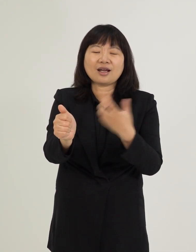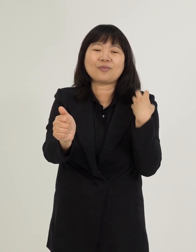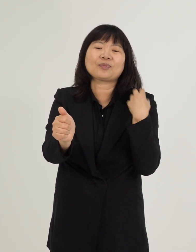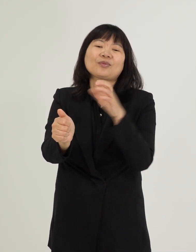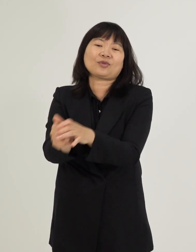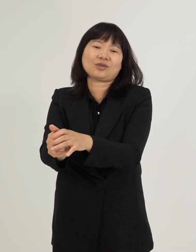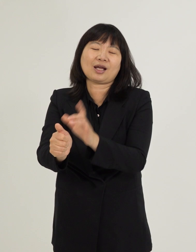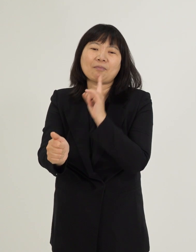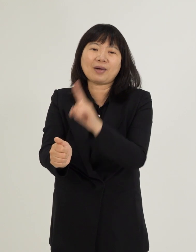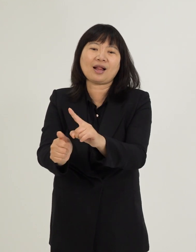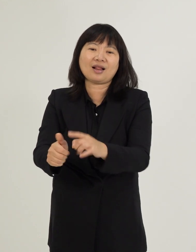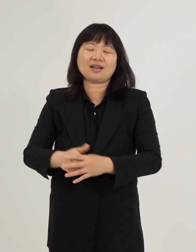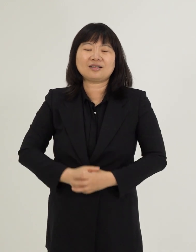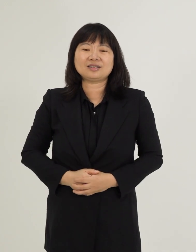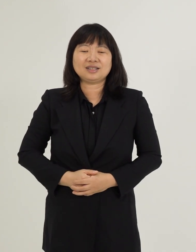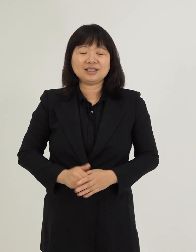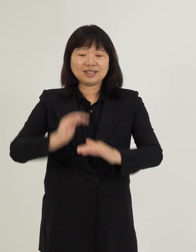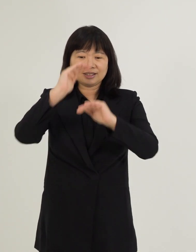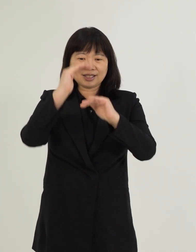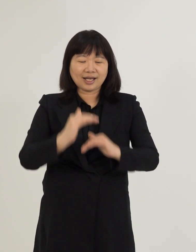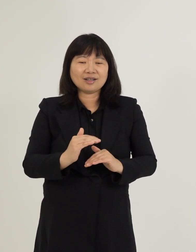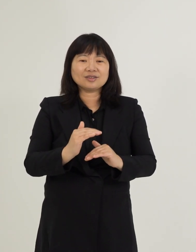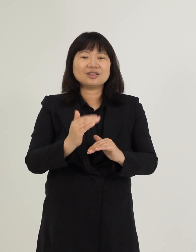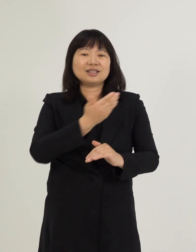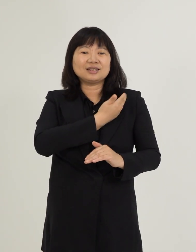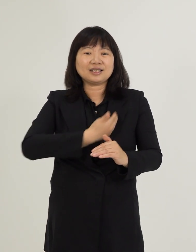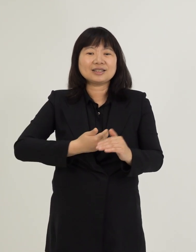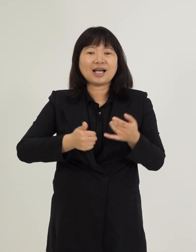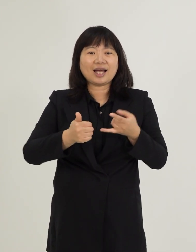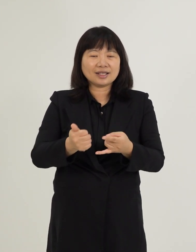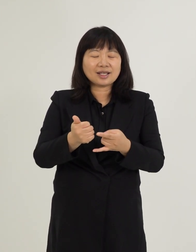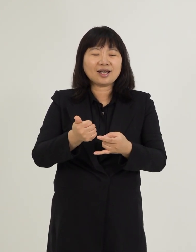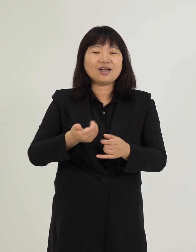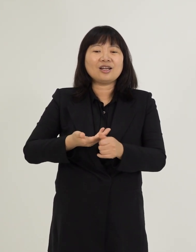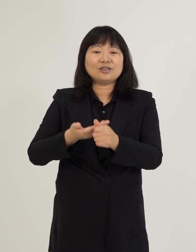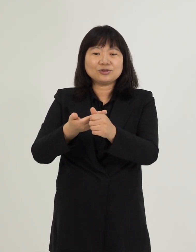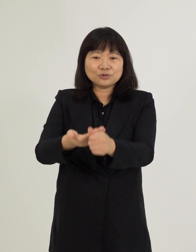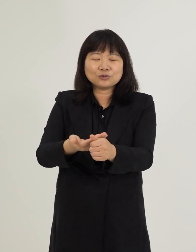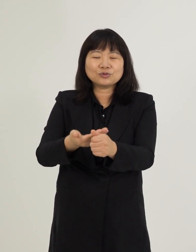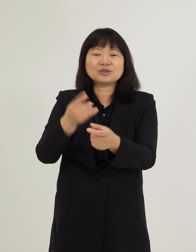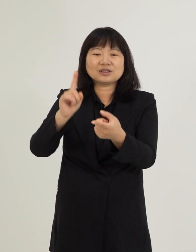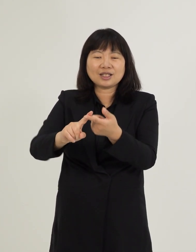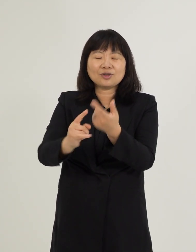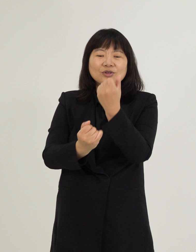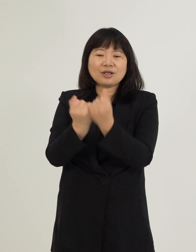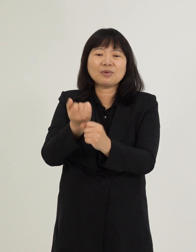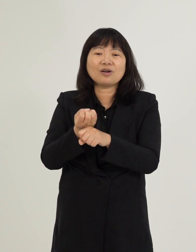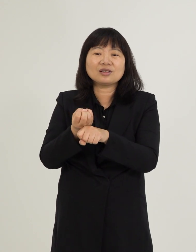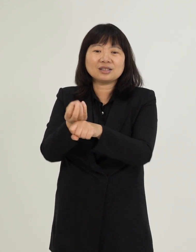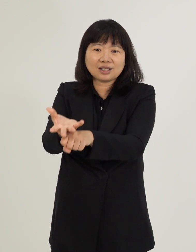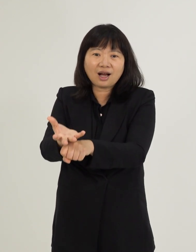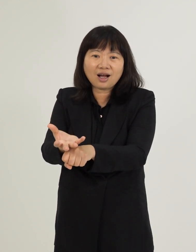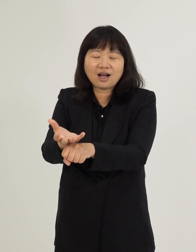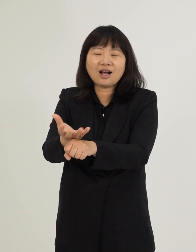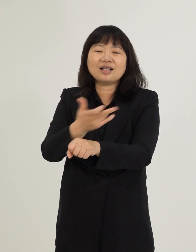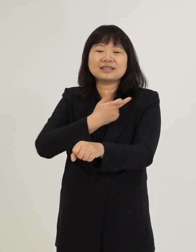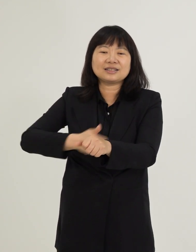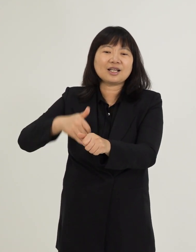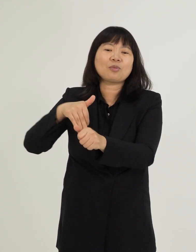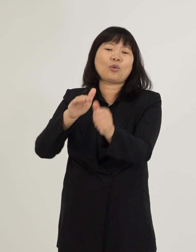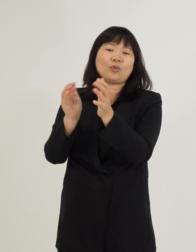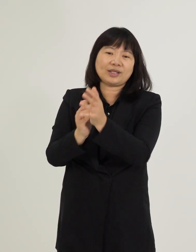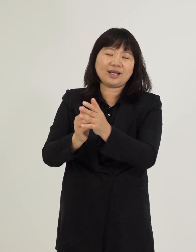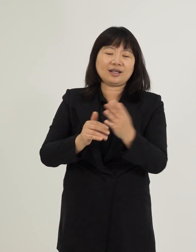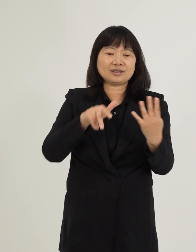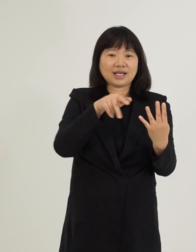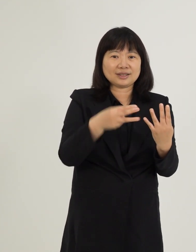이런 설명을 제자들에게 넣어서 보낸 겁니다. 4절 같이 한번 읽어볼까요?